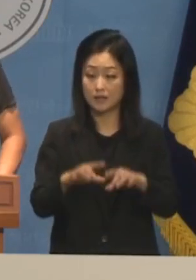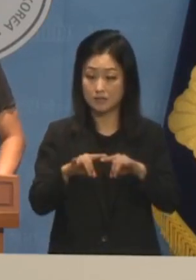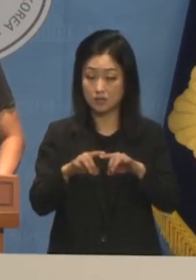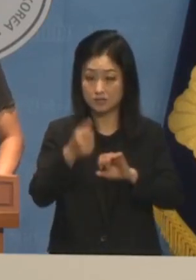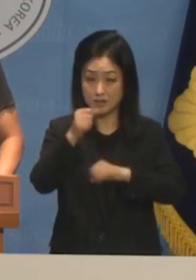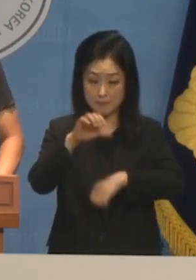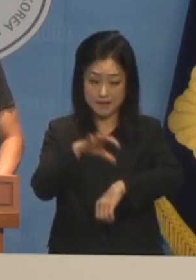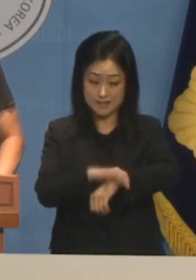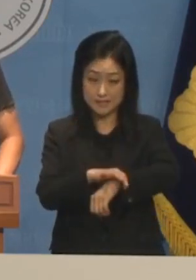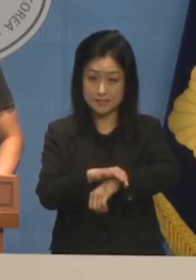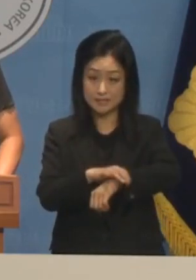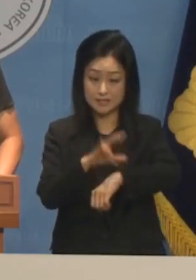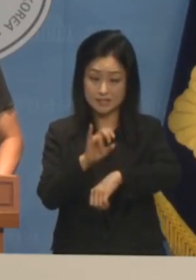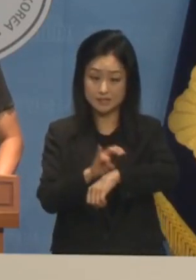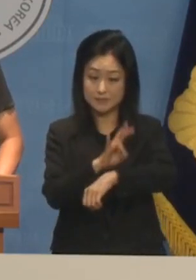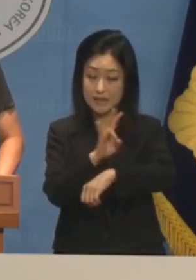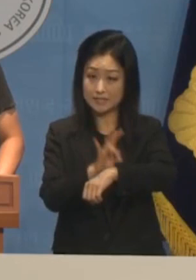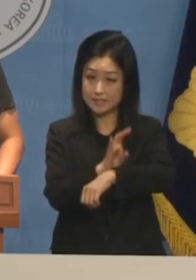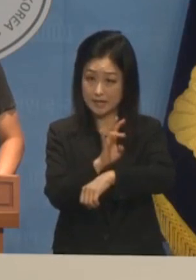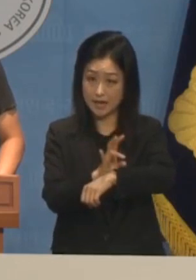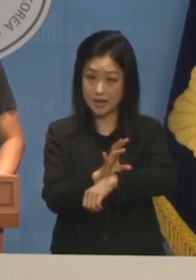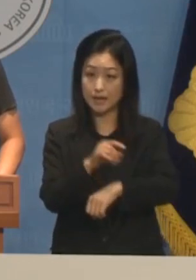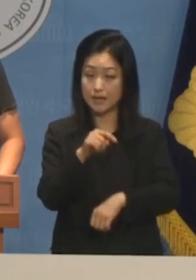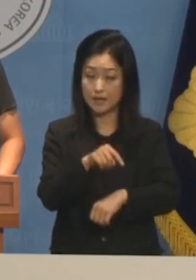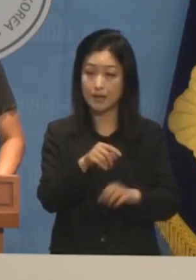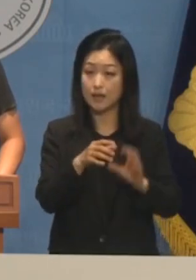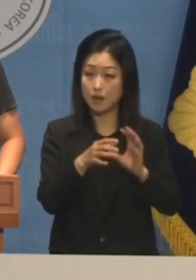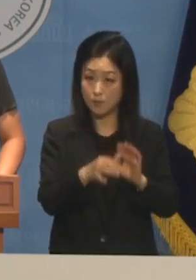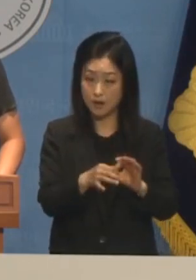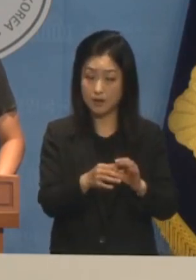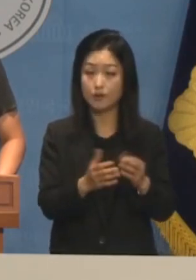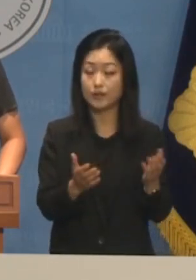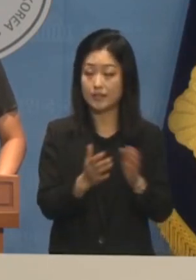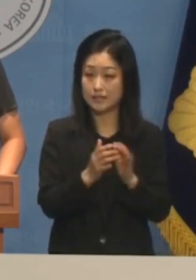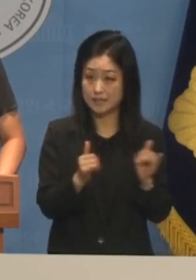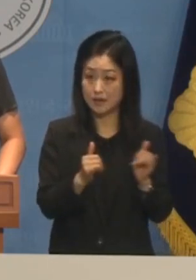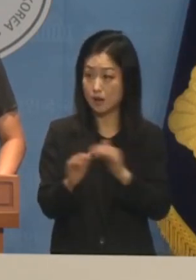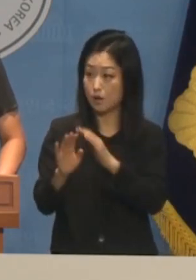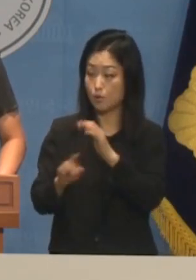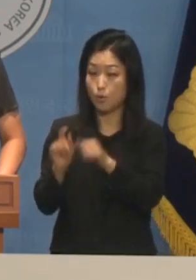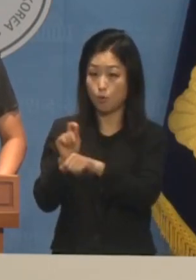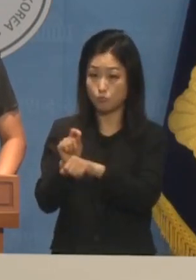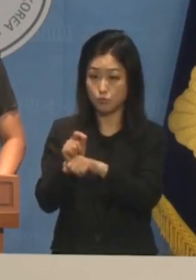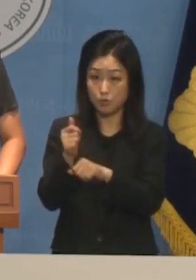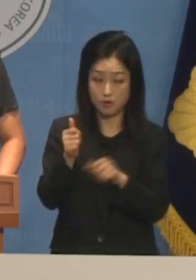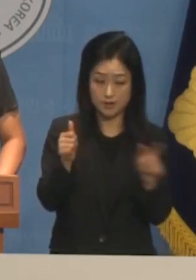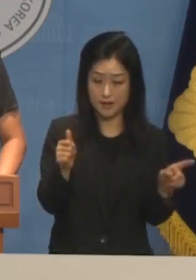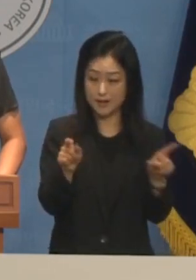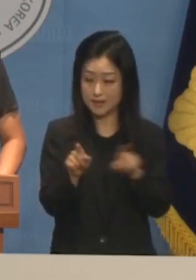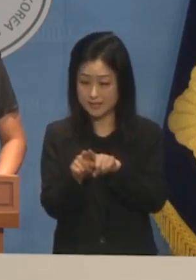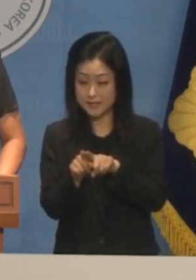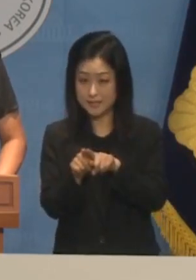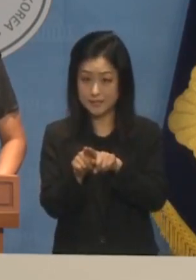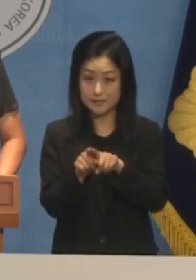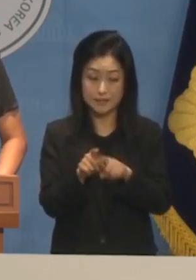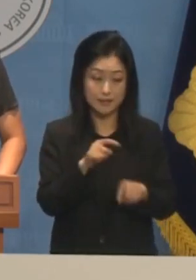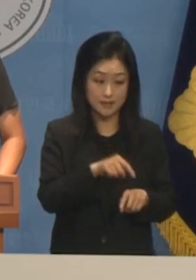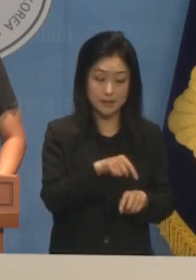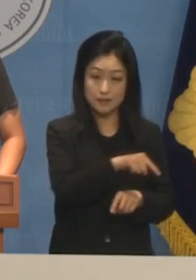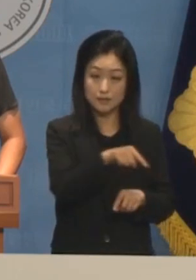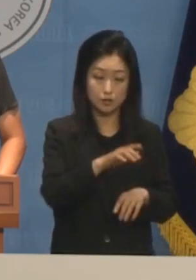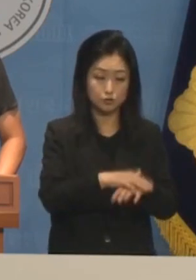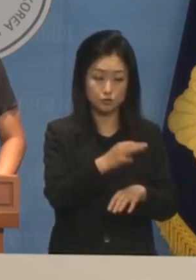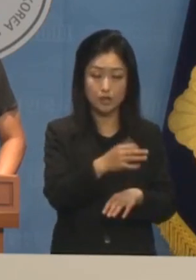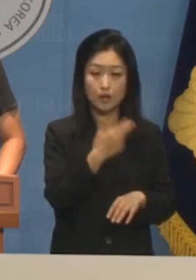24시간 밀착 감시하는 법무부의 무도실무관 공무직은 공무원과 2인 1조로 근무를 하고 있음에도 개호수당에서